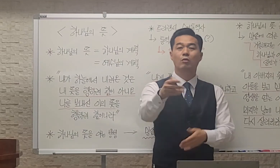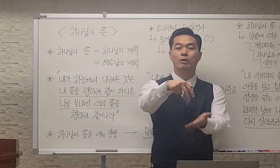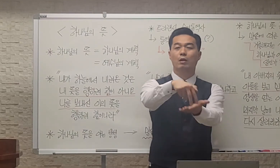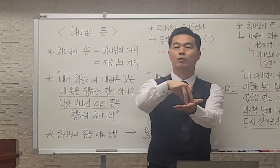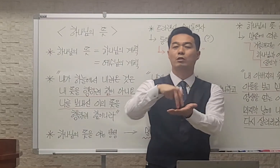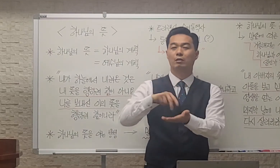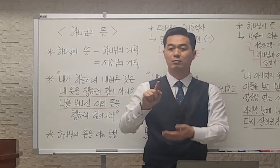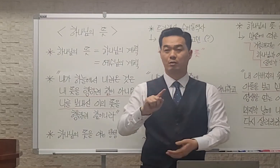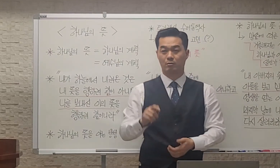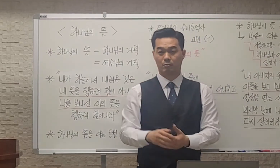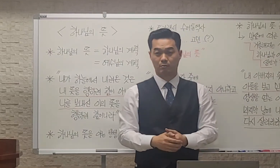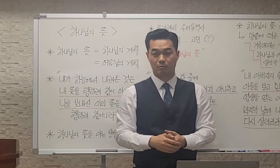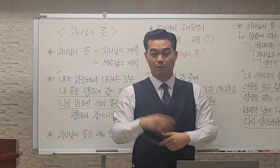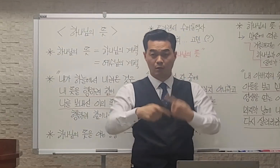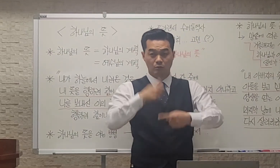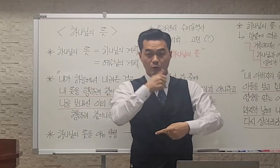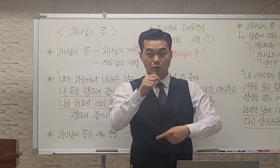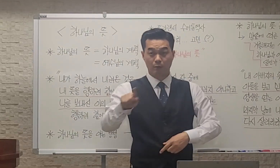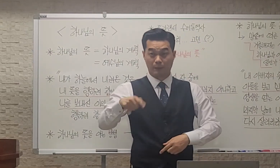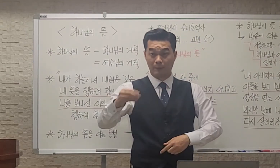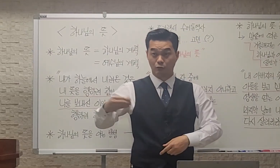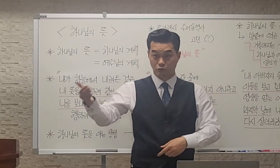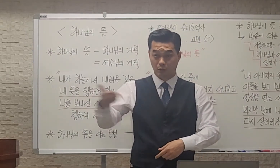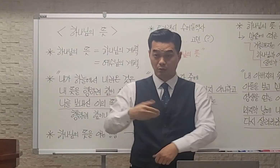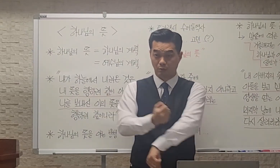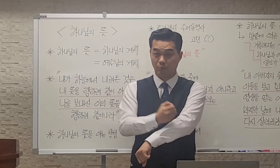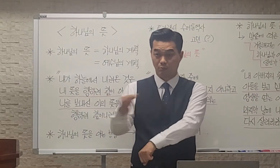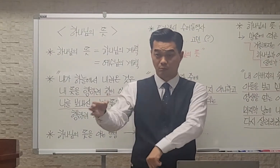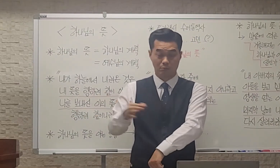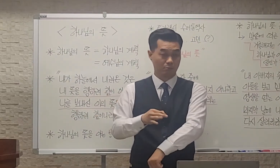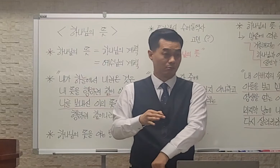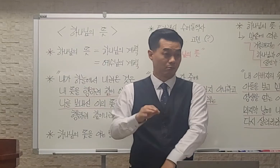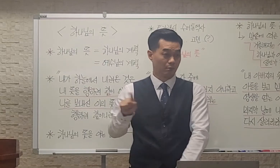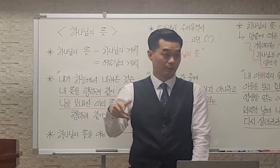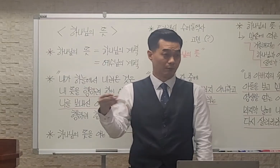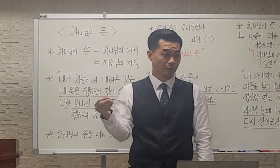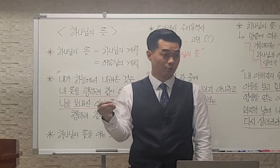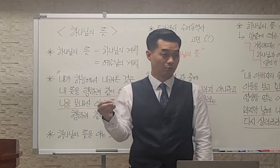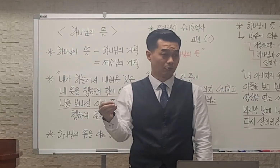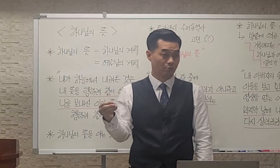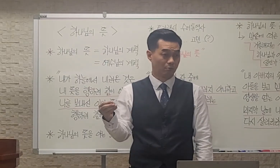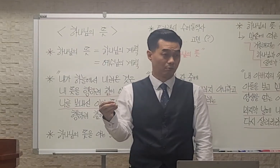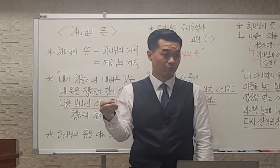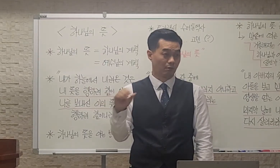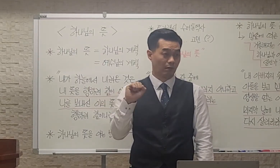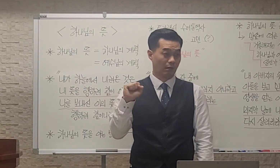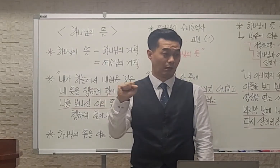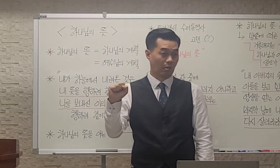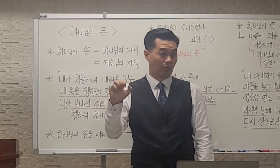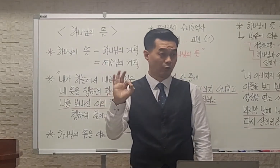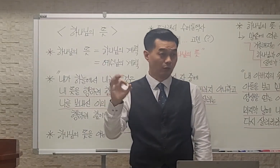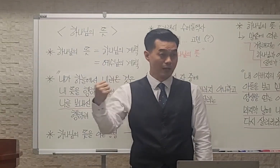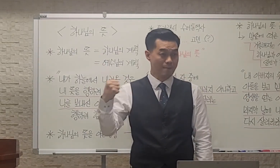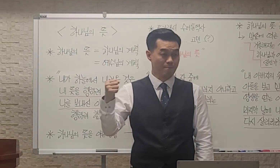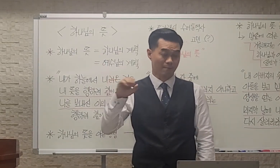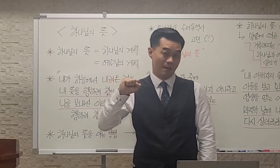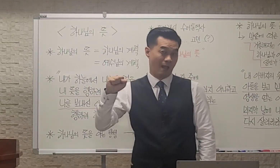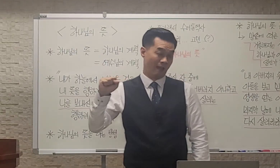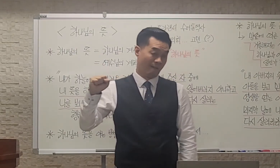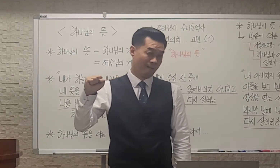여러분이랑 못해 가겠어요. 수학 통역하면 100만 원 준대요. 100만 원. 돈의 힘.